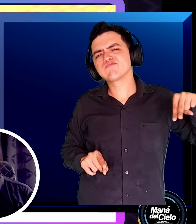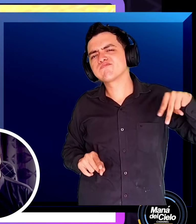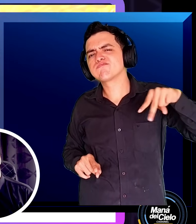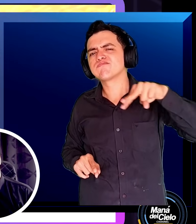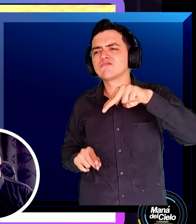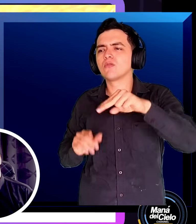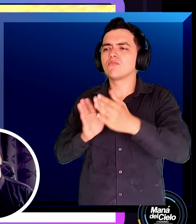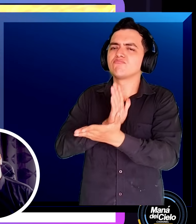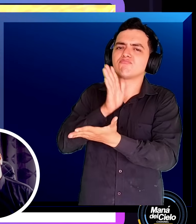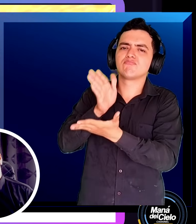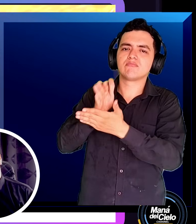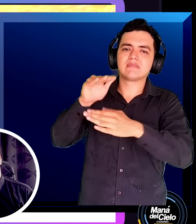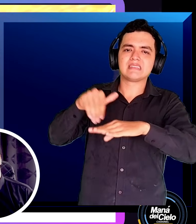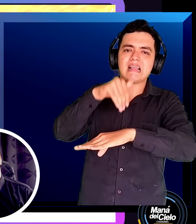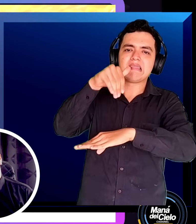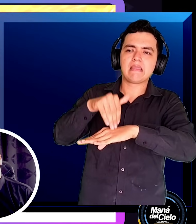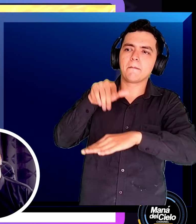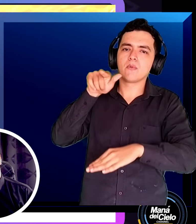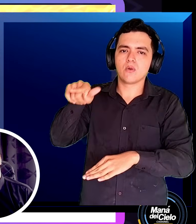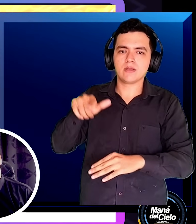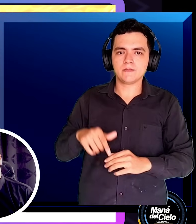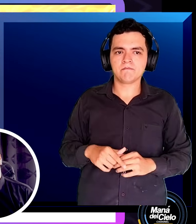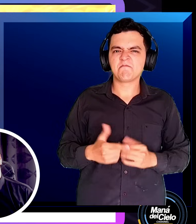Ellos se cansaron.